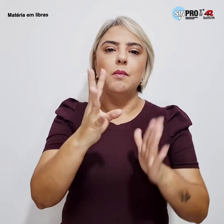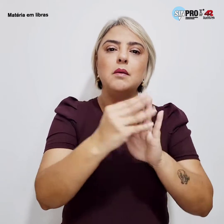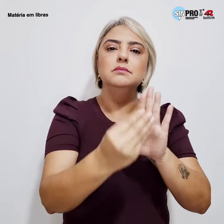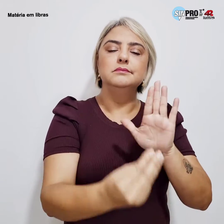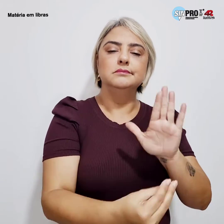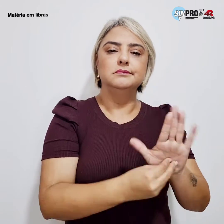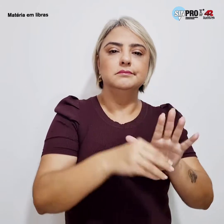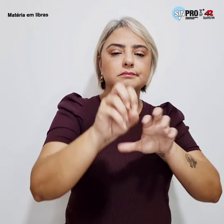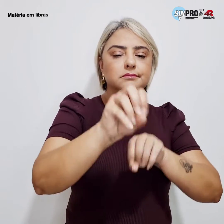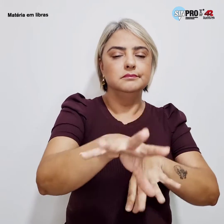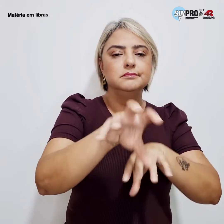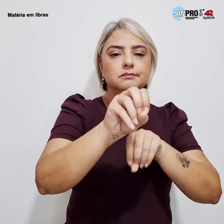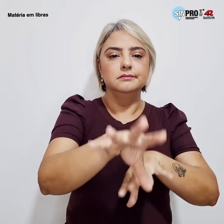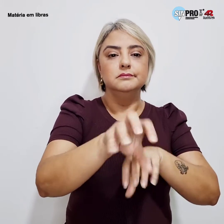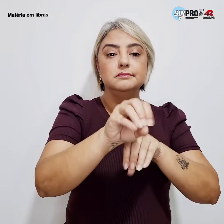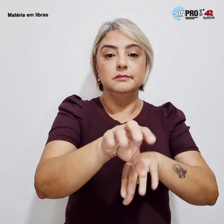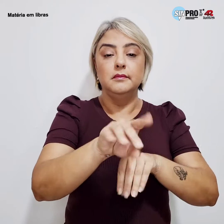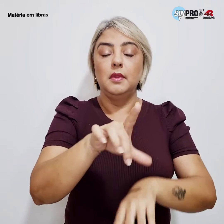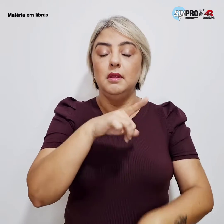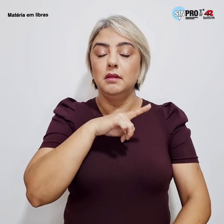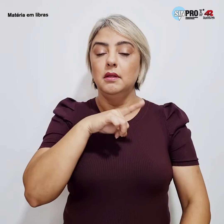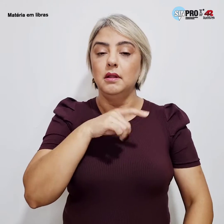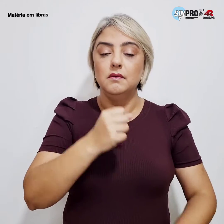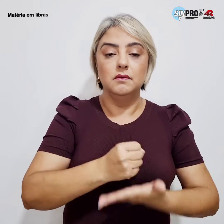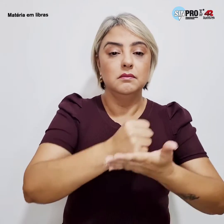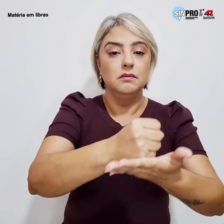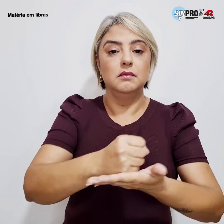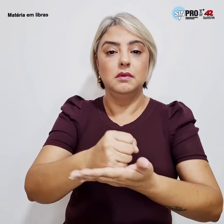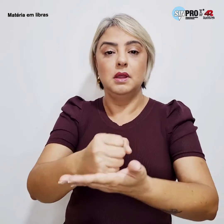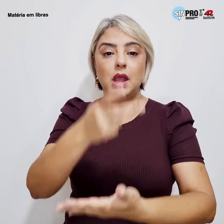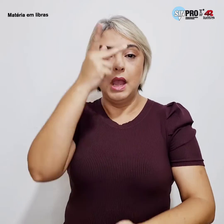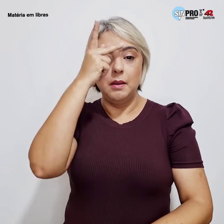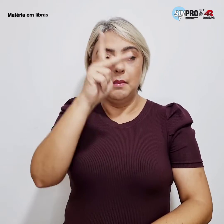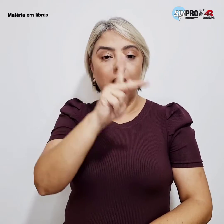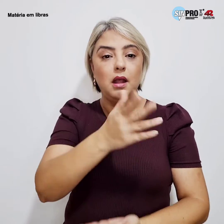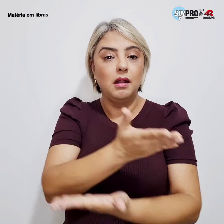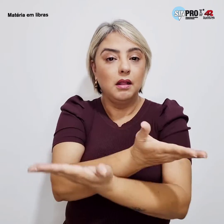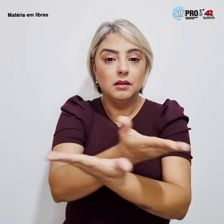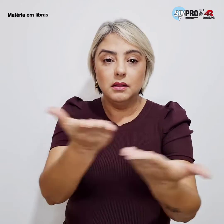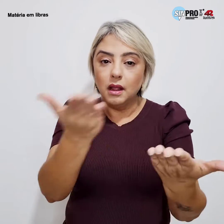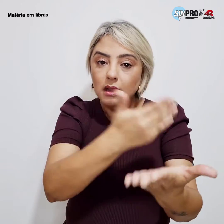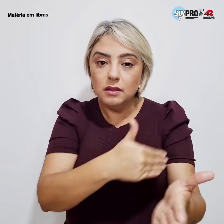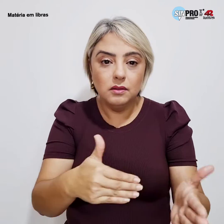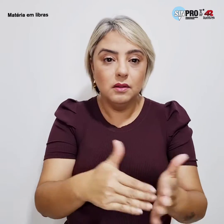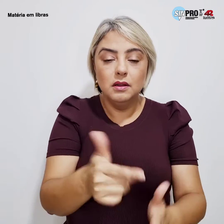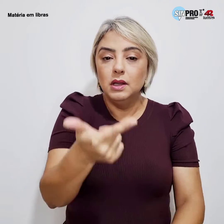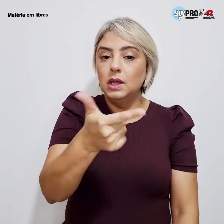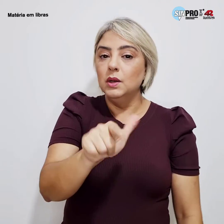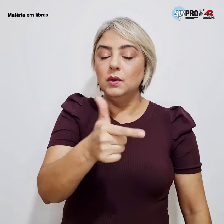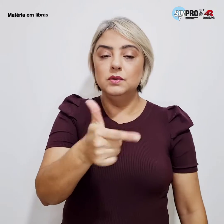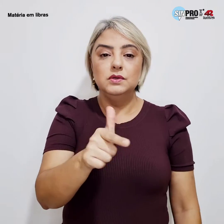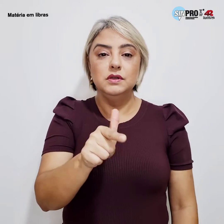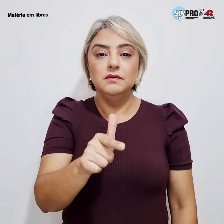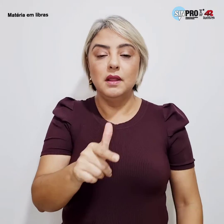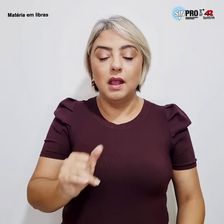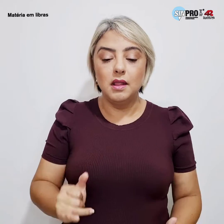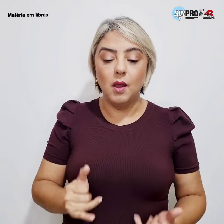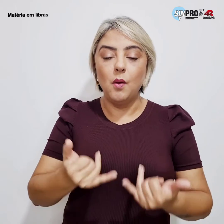de ensino que deve ser ofertada para atender a todos que não tiveram a oportunidade